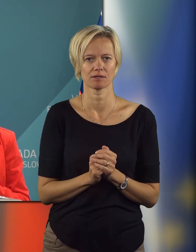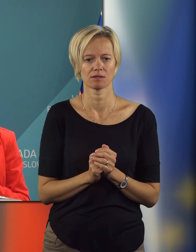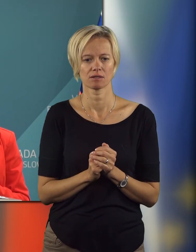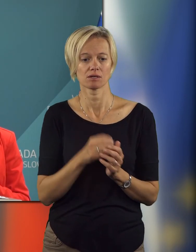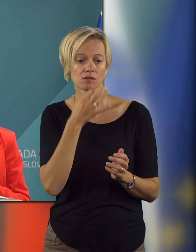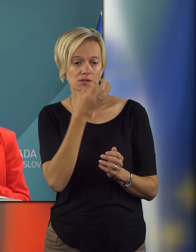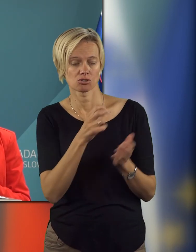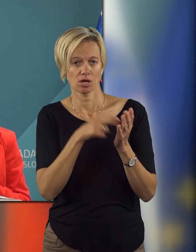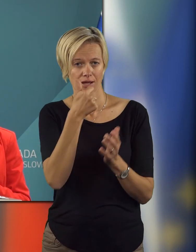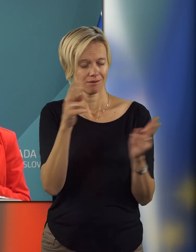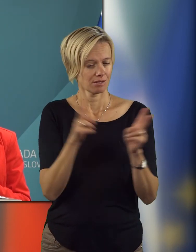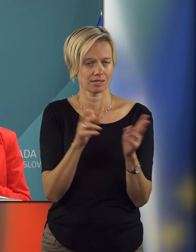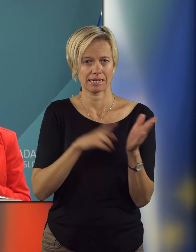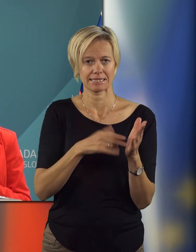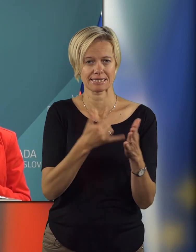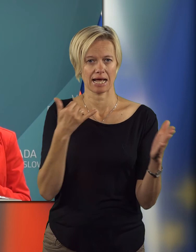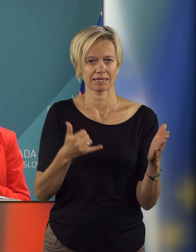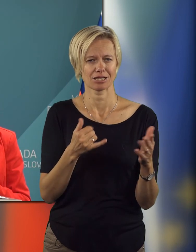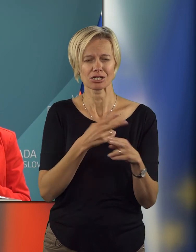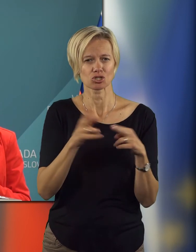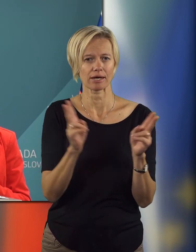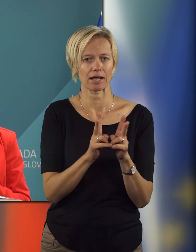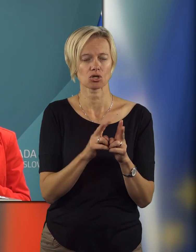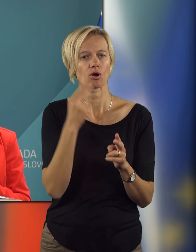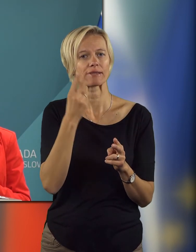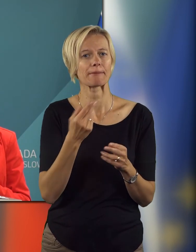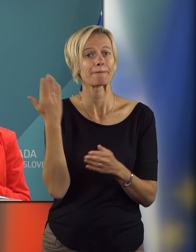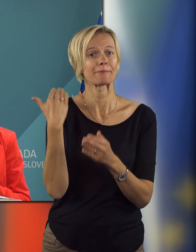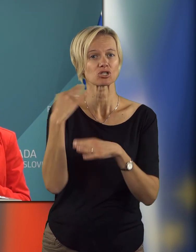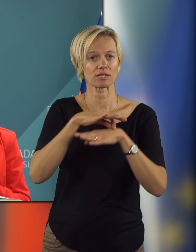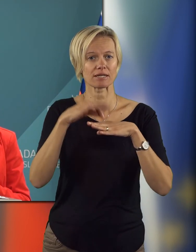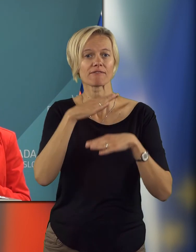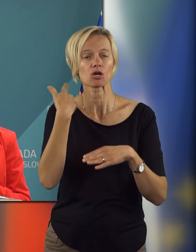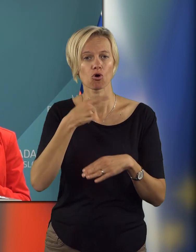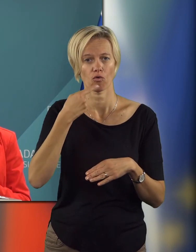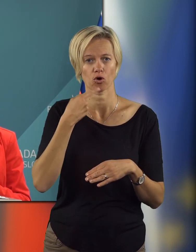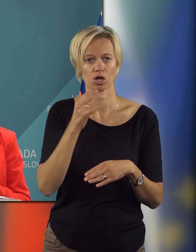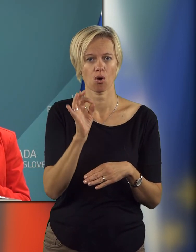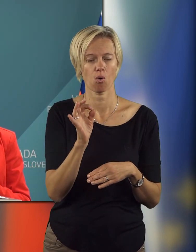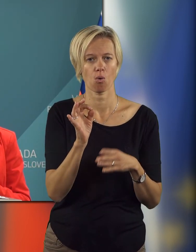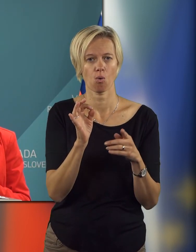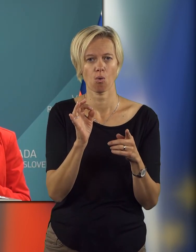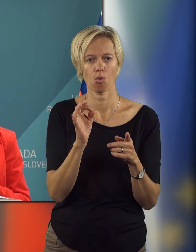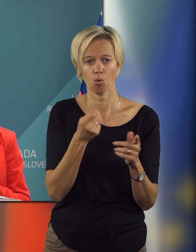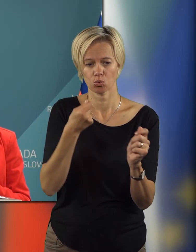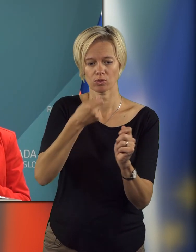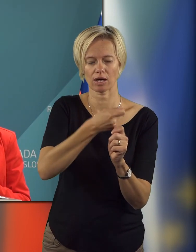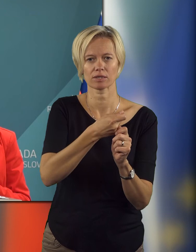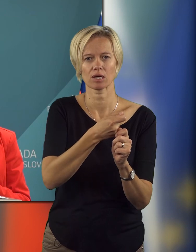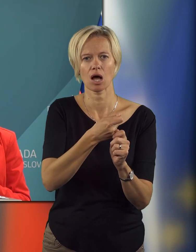pričakovati. Še eno kratko vprašanje, res zadnje. Ja. Čisto kratko, glede na to, da smo prejšnji teden zelo veliko govorili